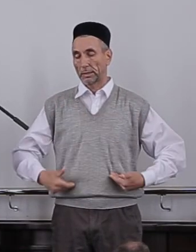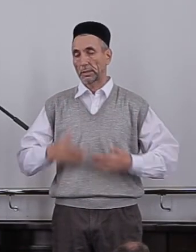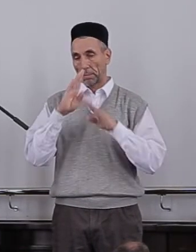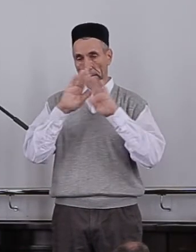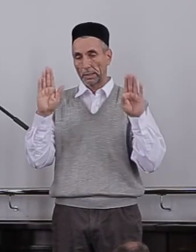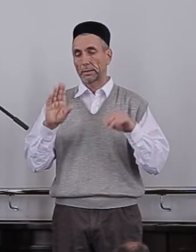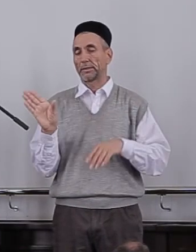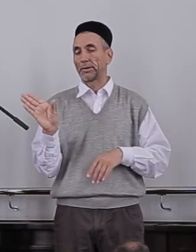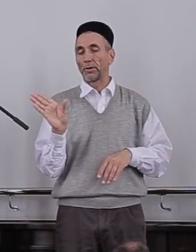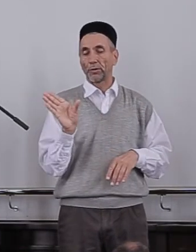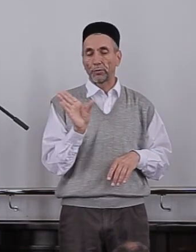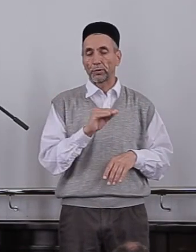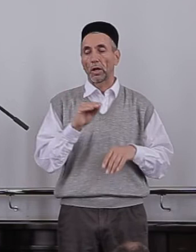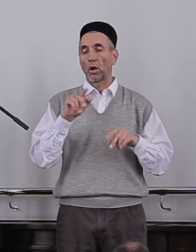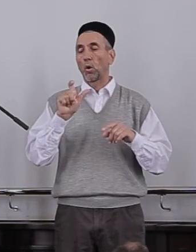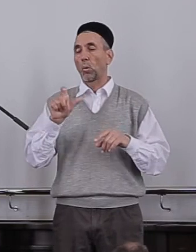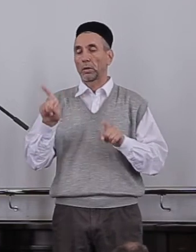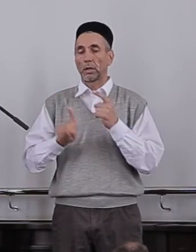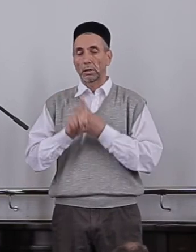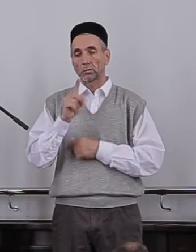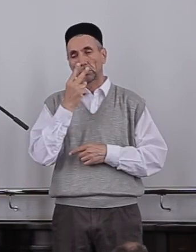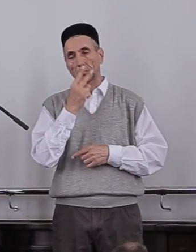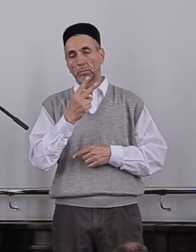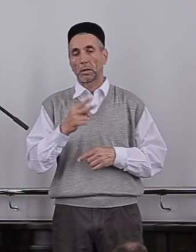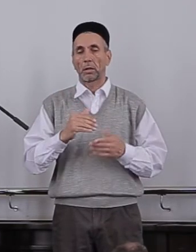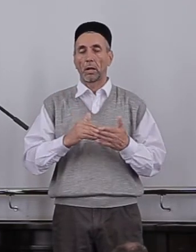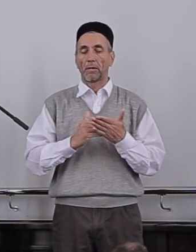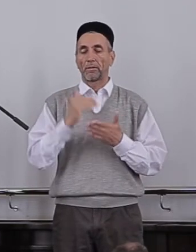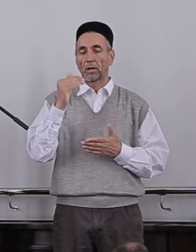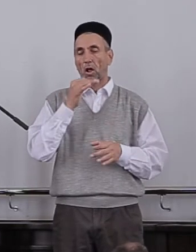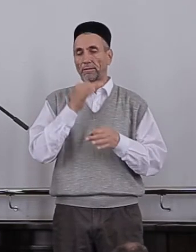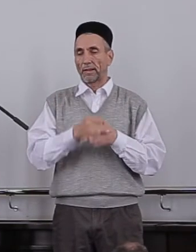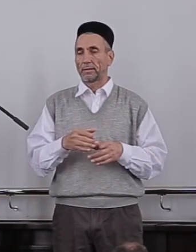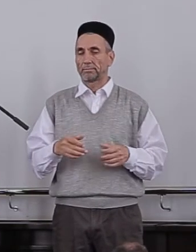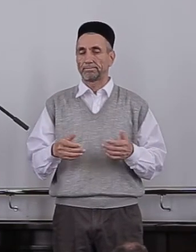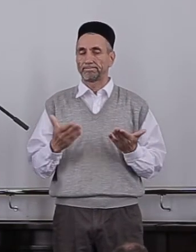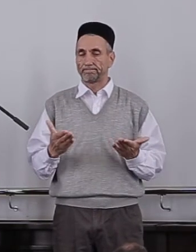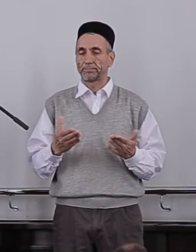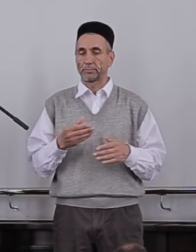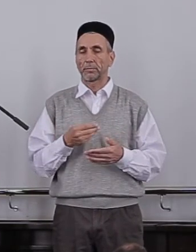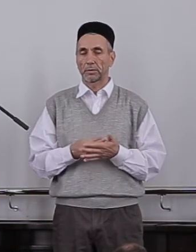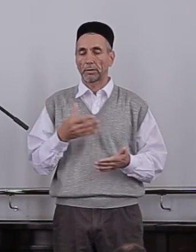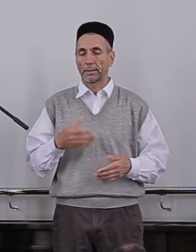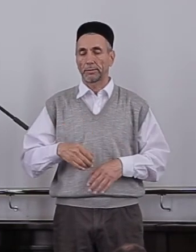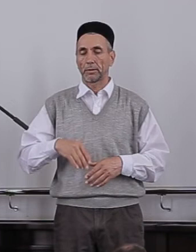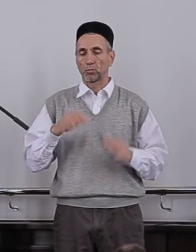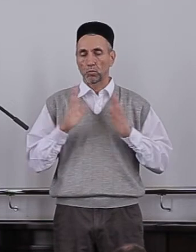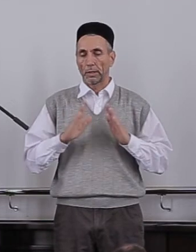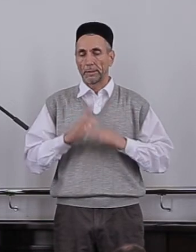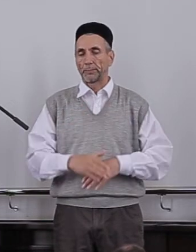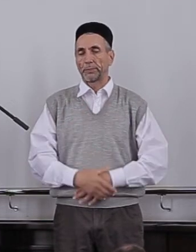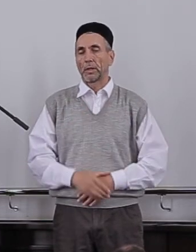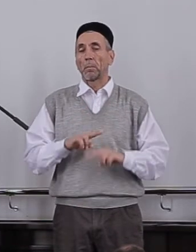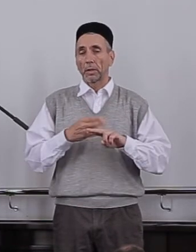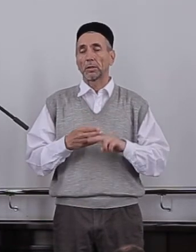kürsetsen, kimdir istediğin sinya para dinge geçse, neyin zor, sevap ol sizden geçer. Şuna bir hürmet edeceğim ama. Şu ayetlerin biz indi,